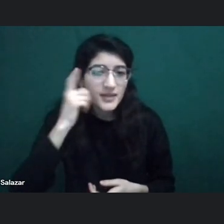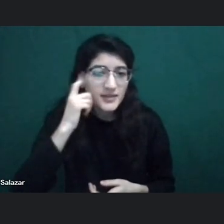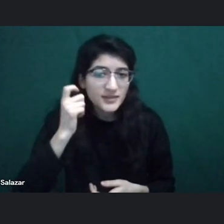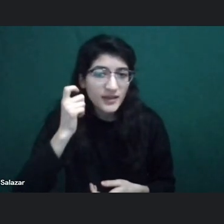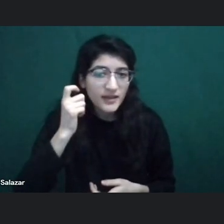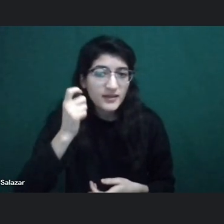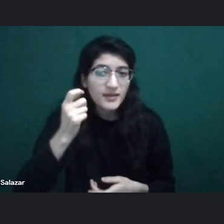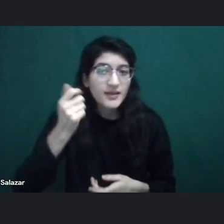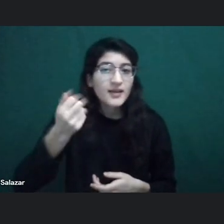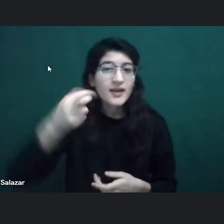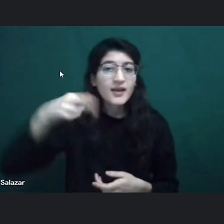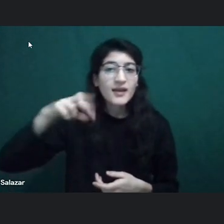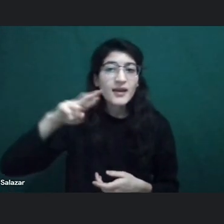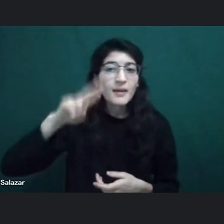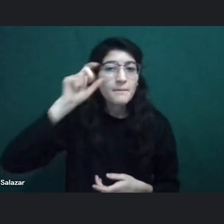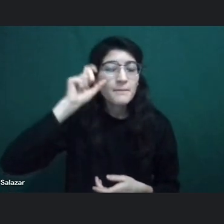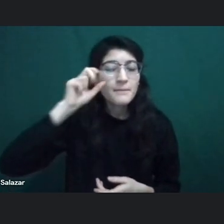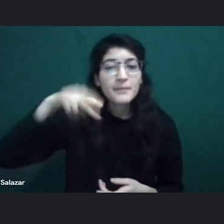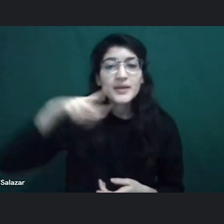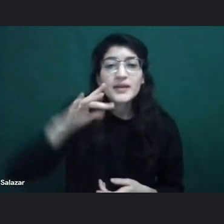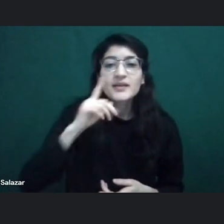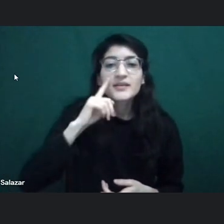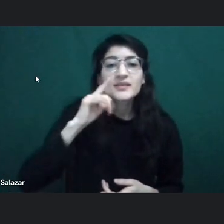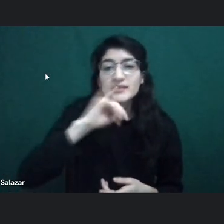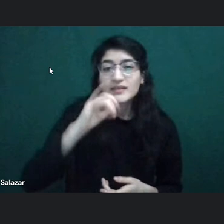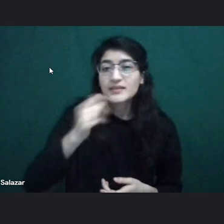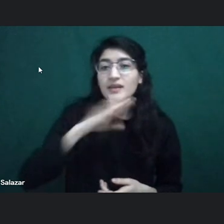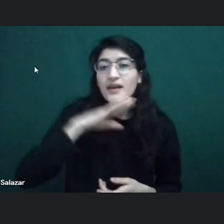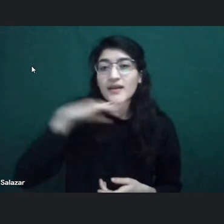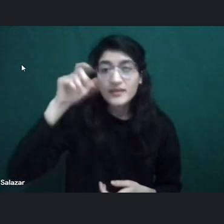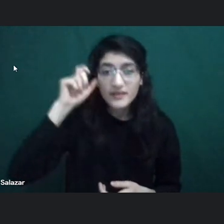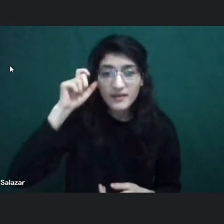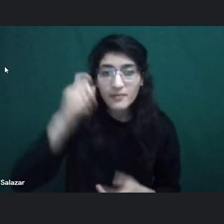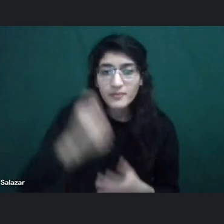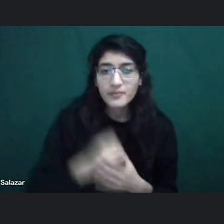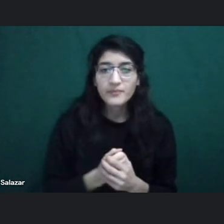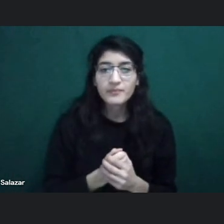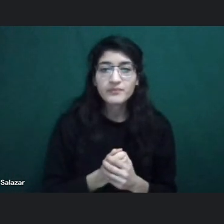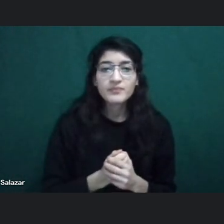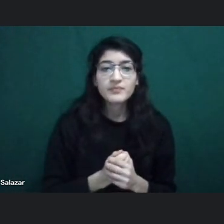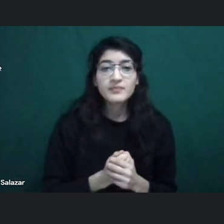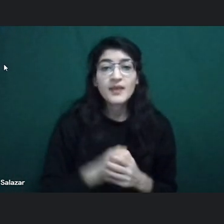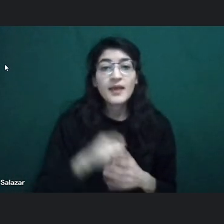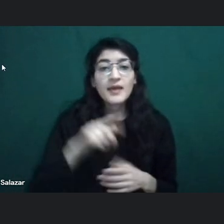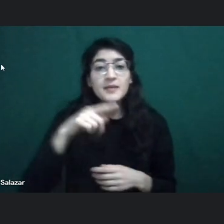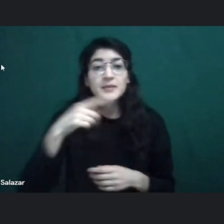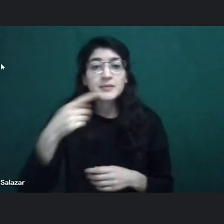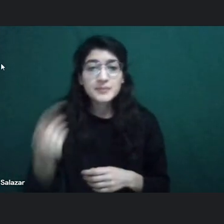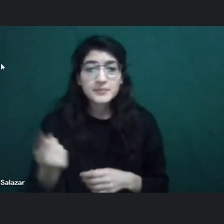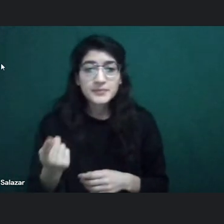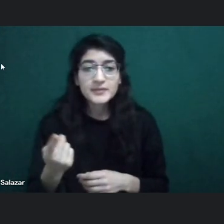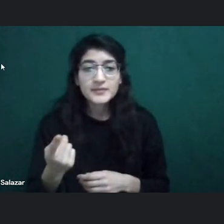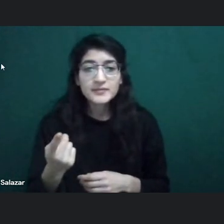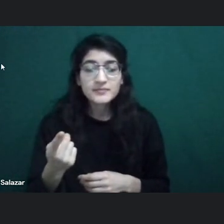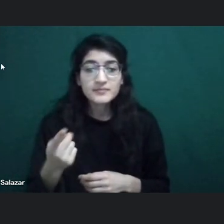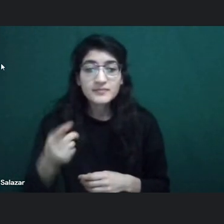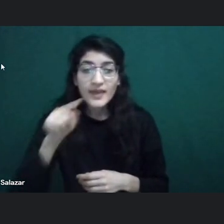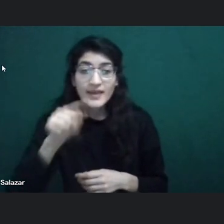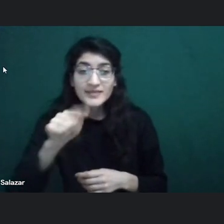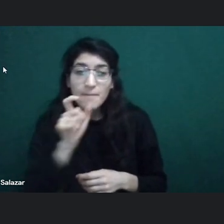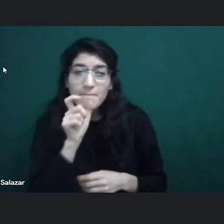¿sí? El uso de entornos de aprendizaje. Bien, luego tenemos. Dice lack, ¿se acuerdan lo que quería decir lack?